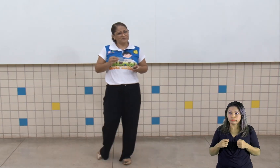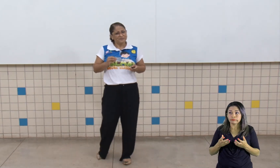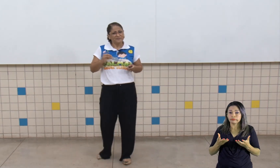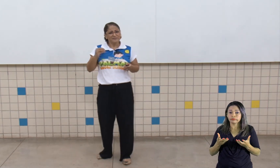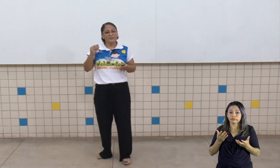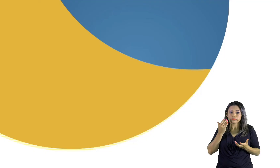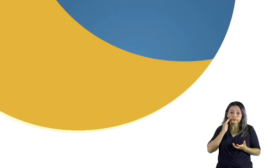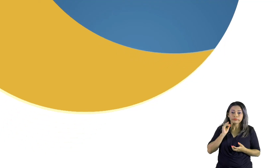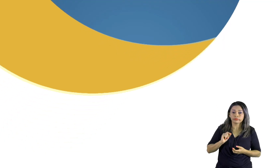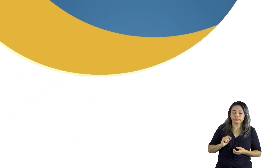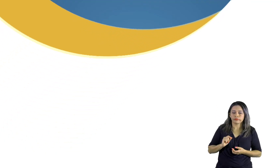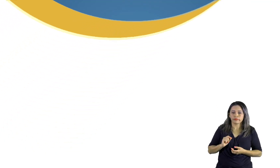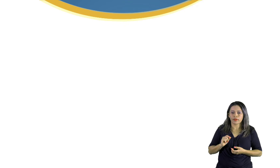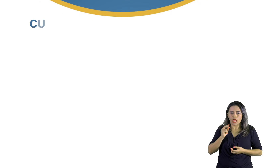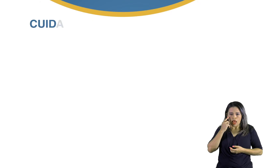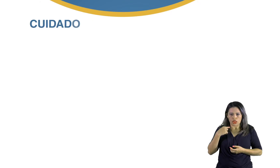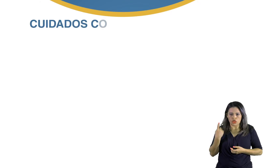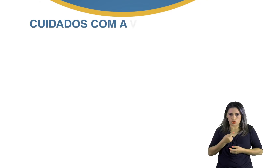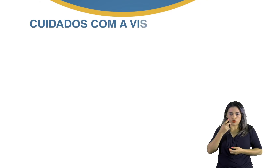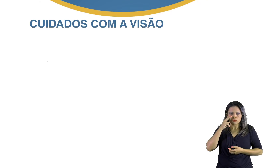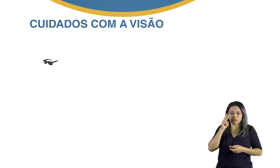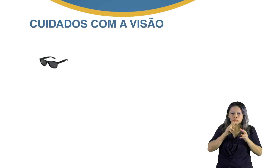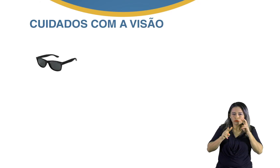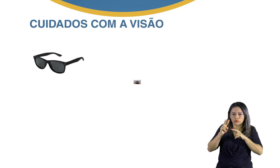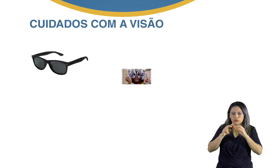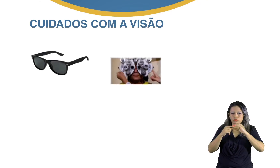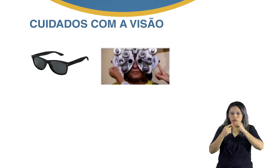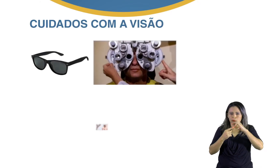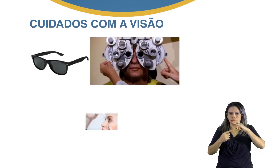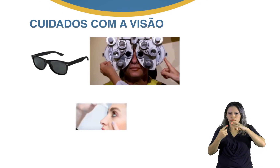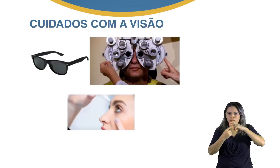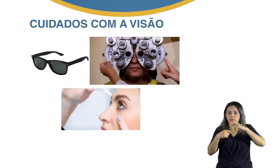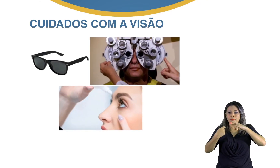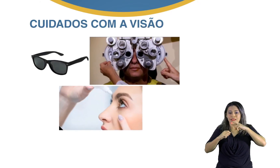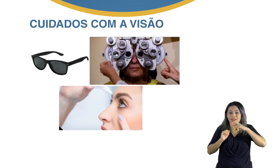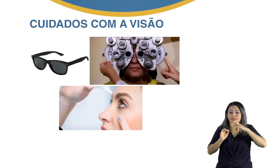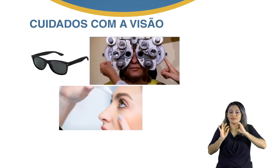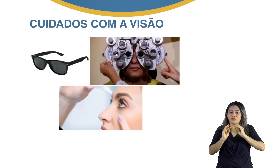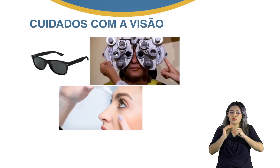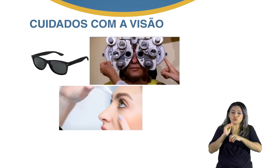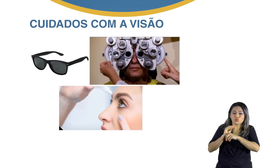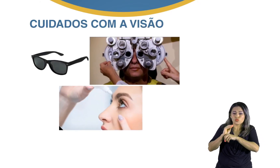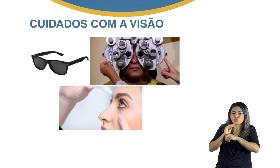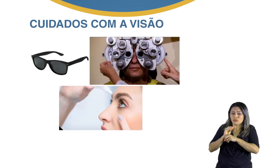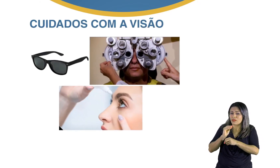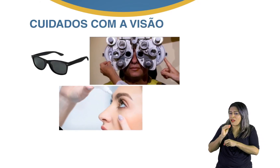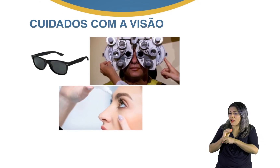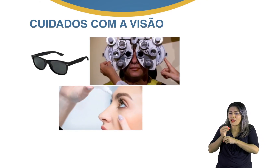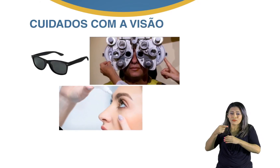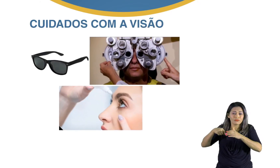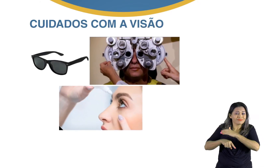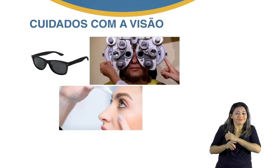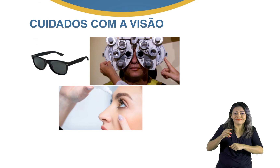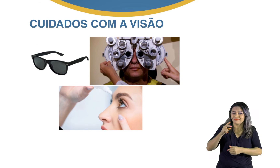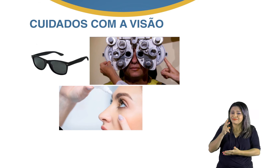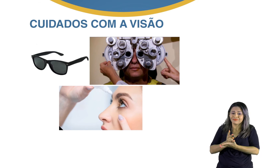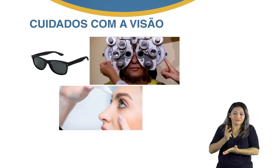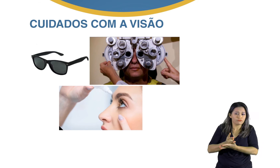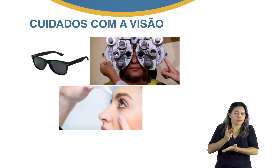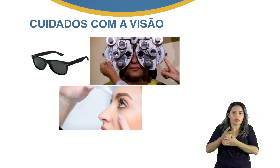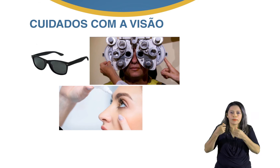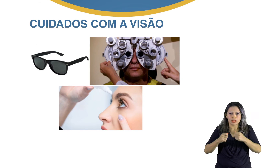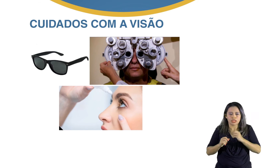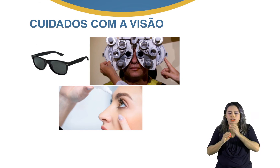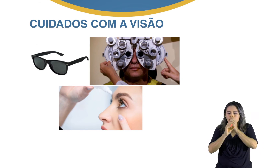consideração? A nossa visão, o nosso olho, ele precisa de cuidados extremos o tempo todo. Tá? Nós precisamos ir